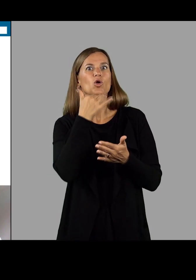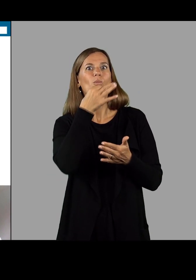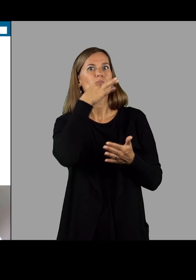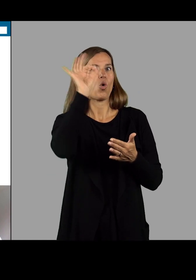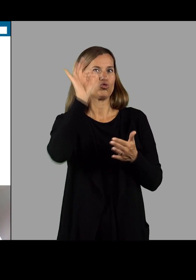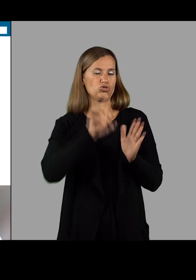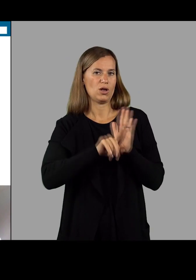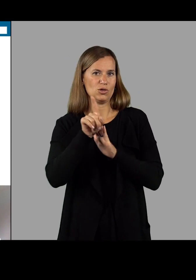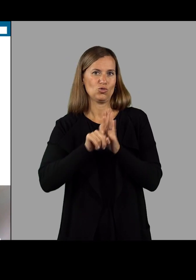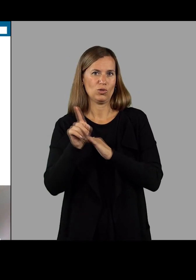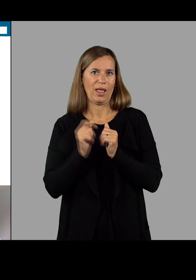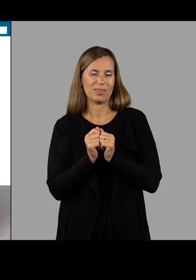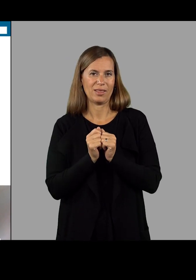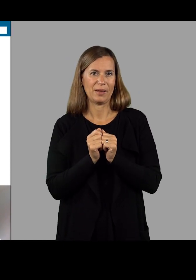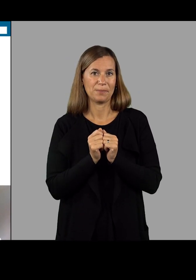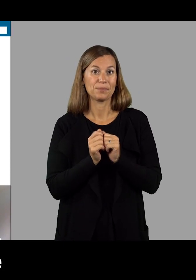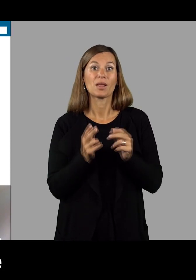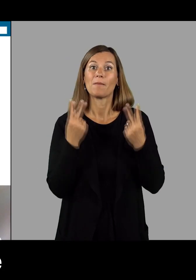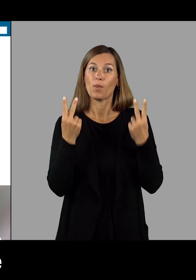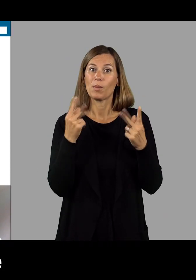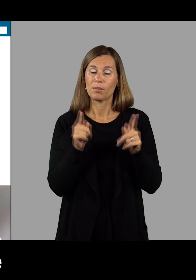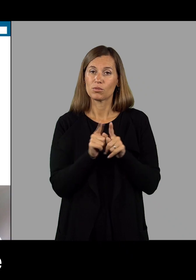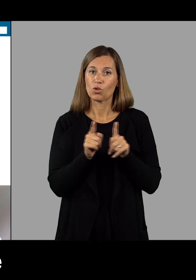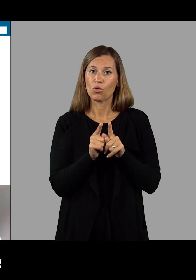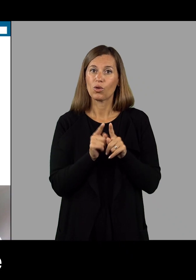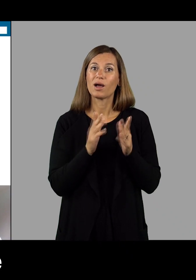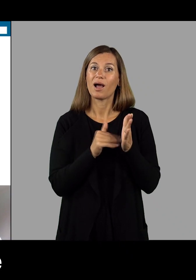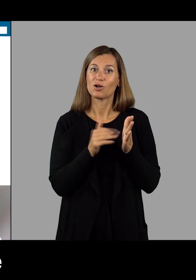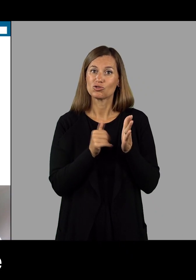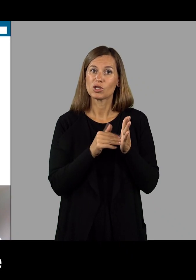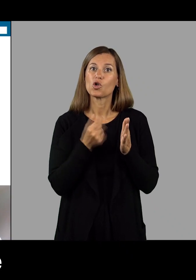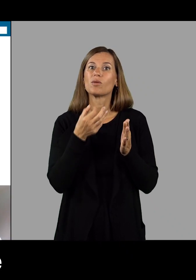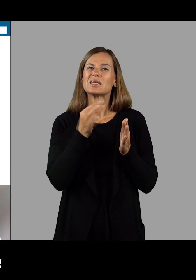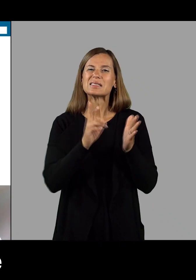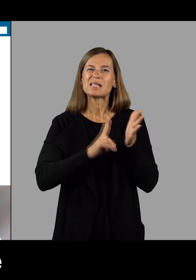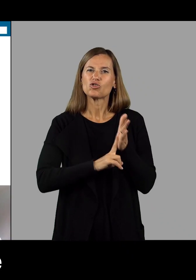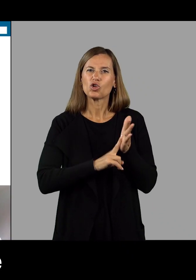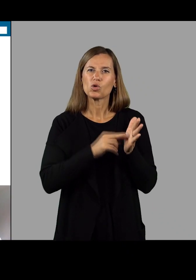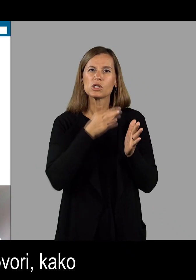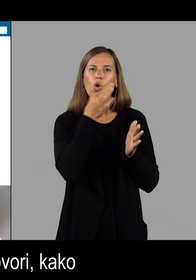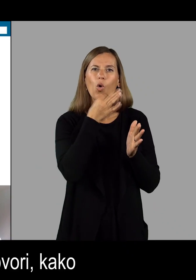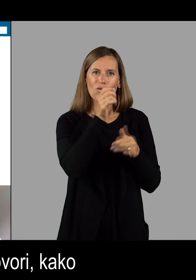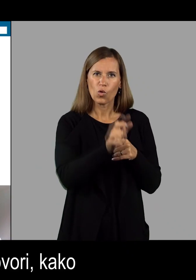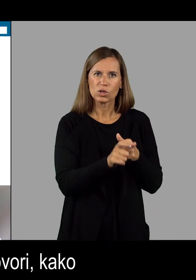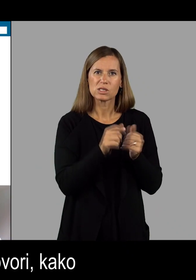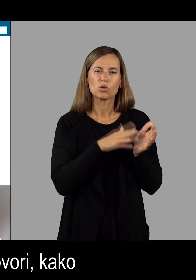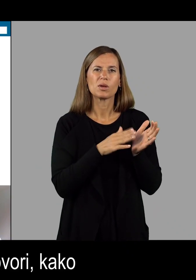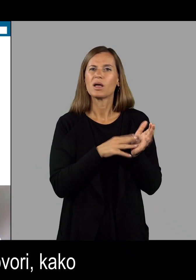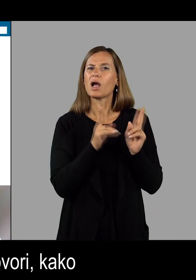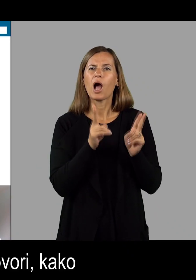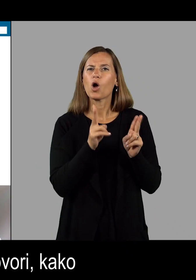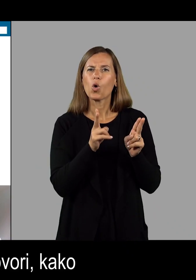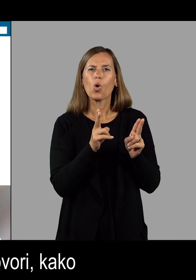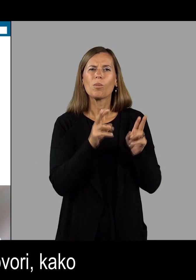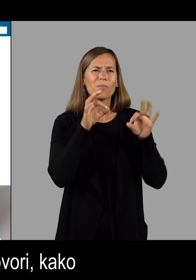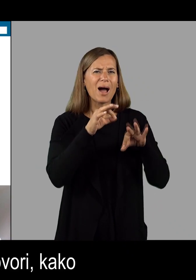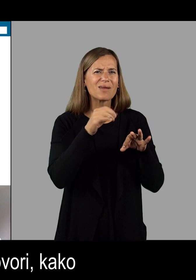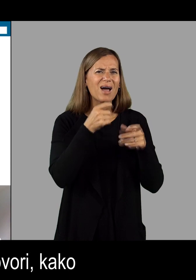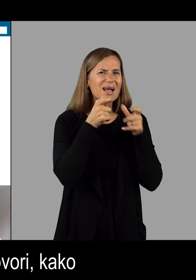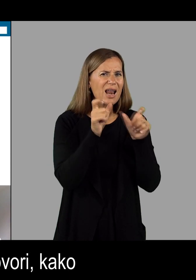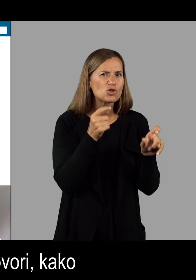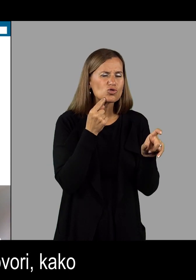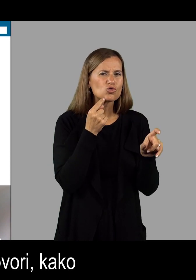boljše rezultate. Pomembno je, kakšne so značilnosti govorca, torej kako narečno obarvano govori,